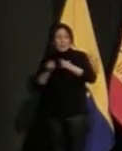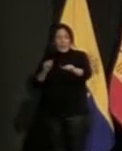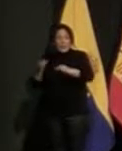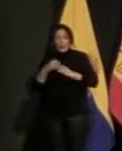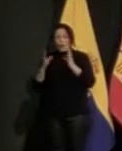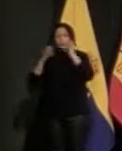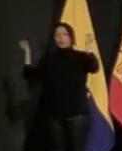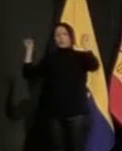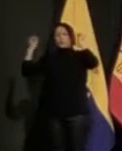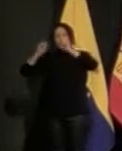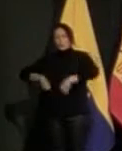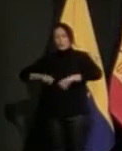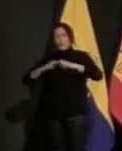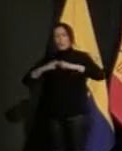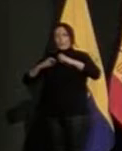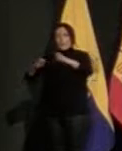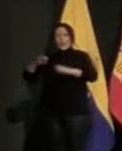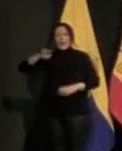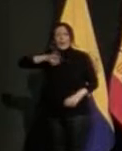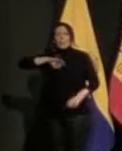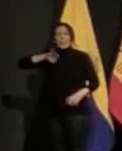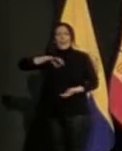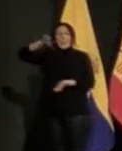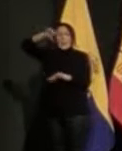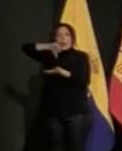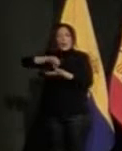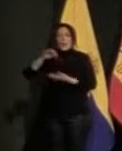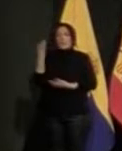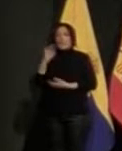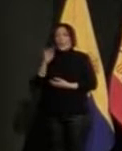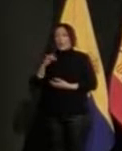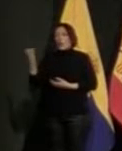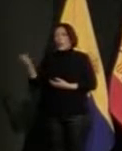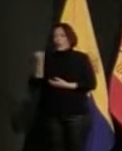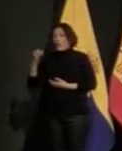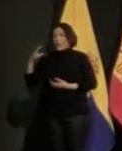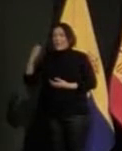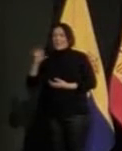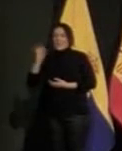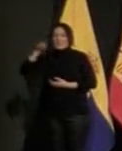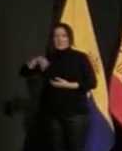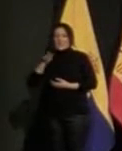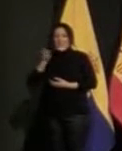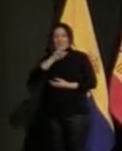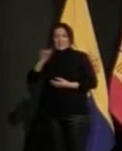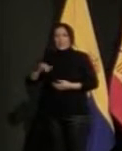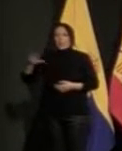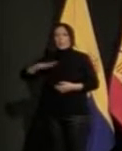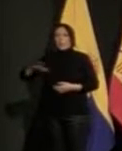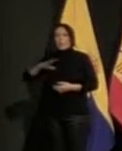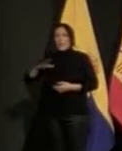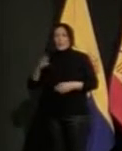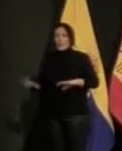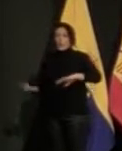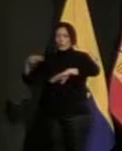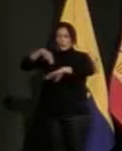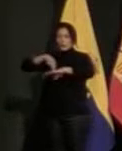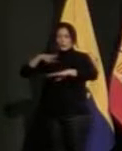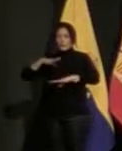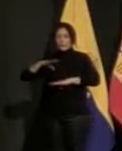y ha acordado en pleno conceder la medalla de la ciudad a Francisco Javier Castilla Sánchez. Le pedimos, por favor, que suba al